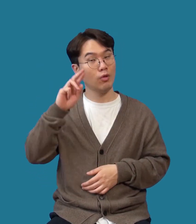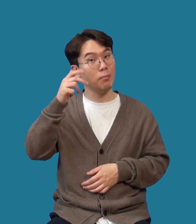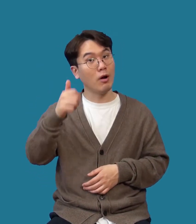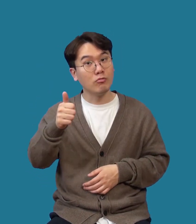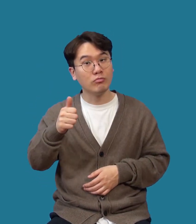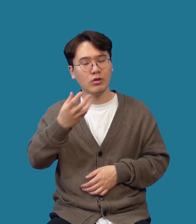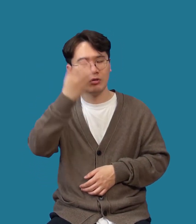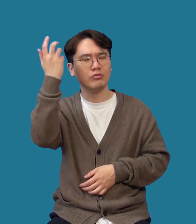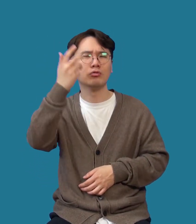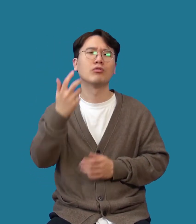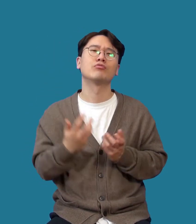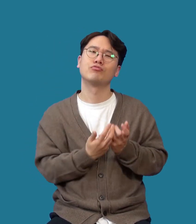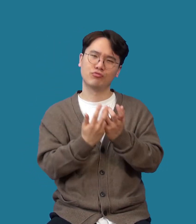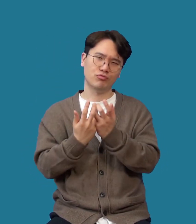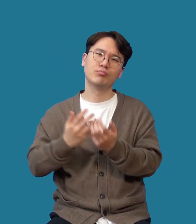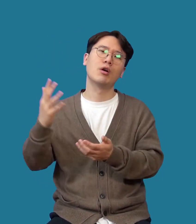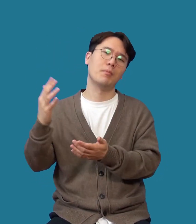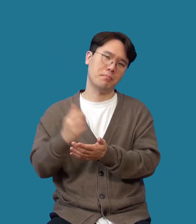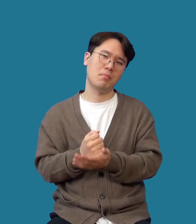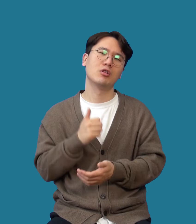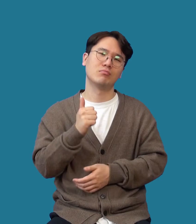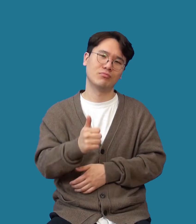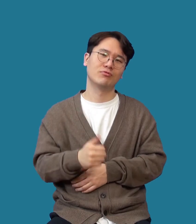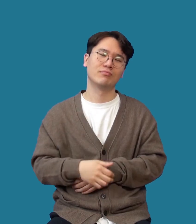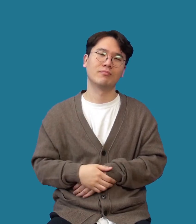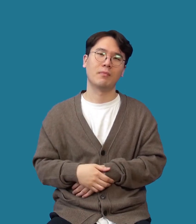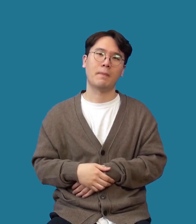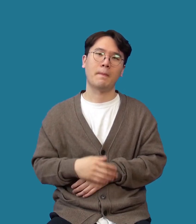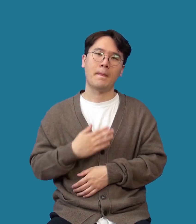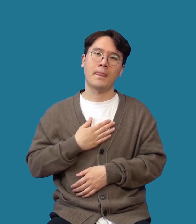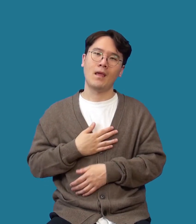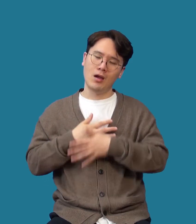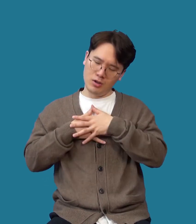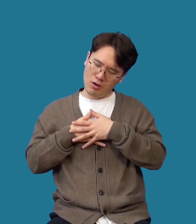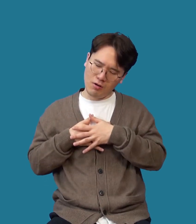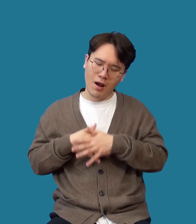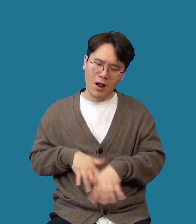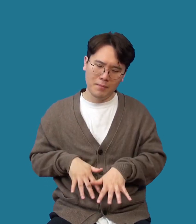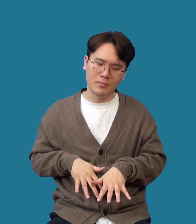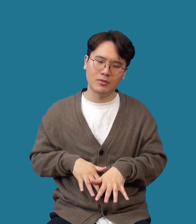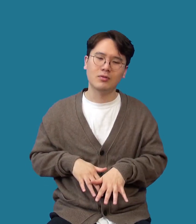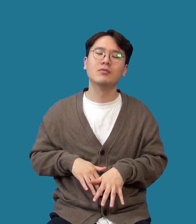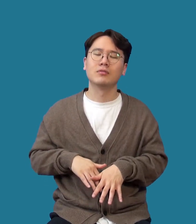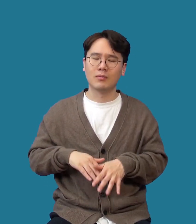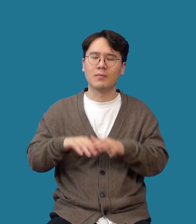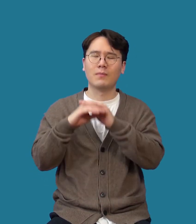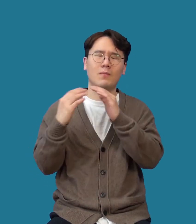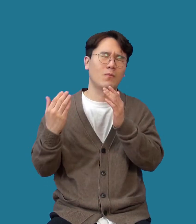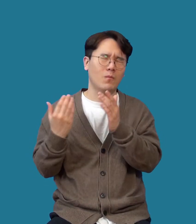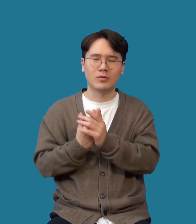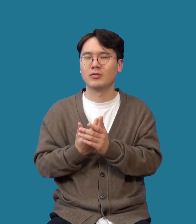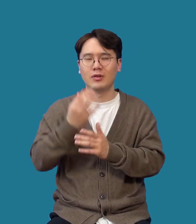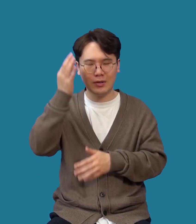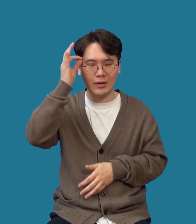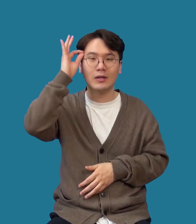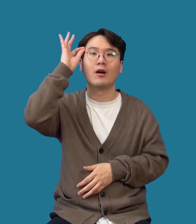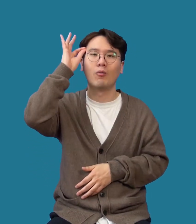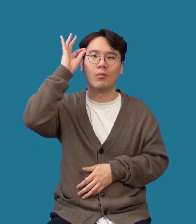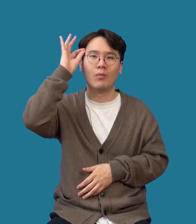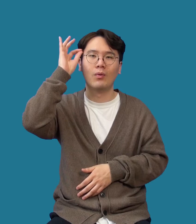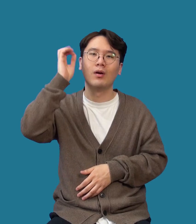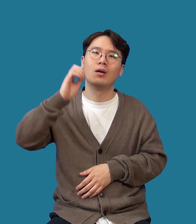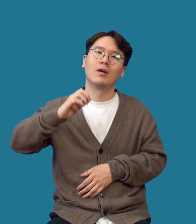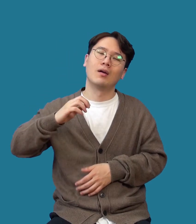아닙니까? 이렇게 자신의 연약함을 철저하게 깨닫고 단식하고 통탄할